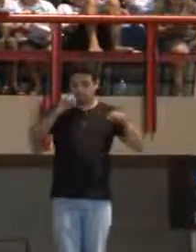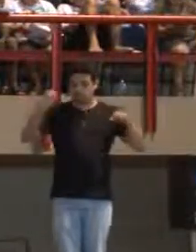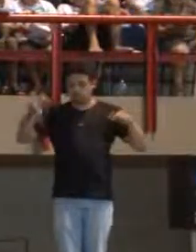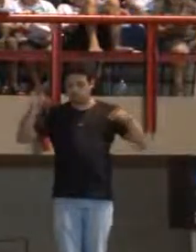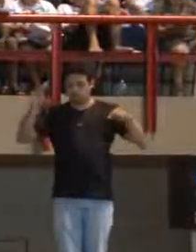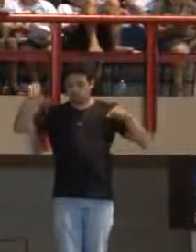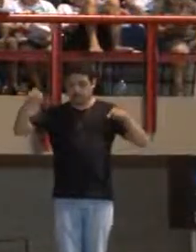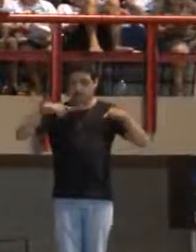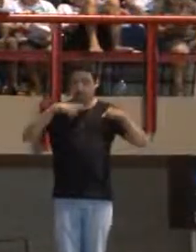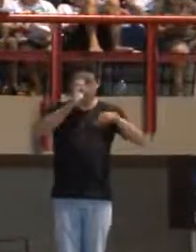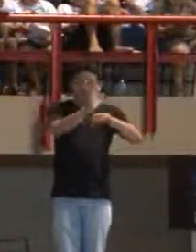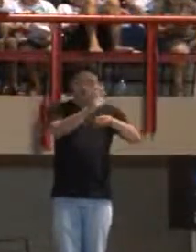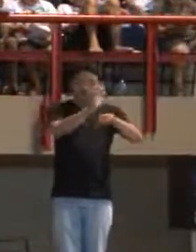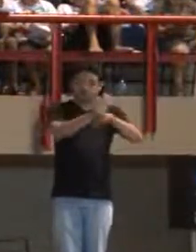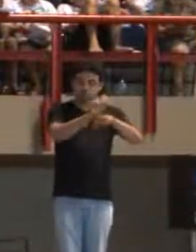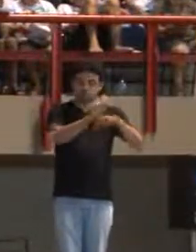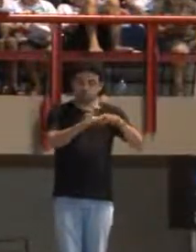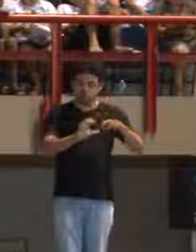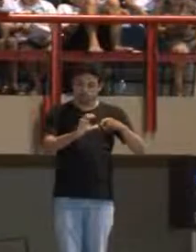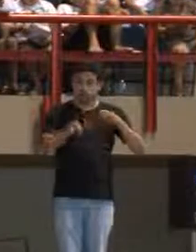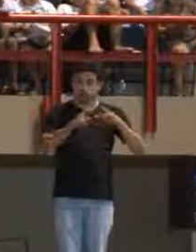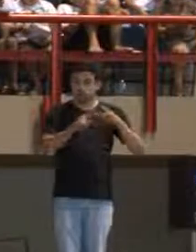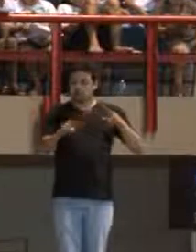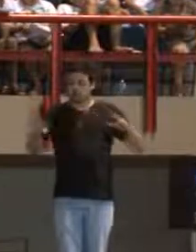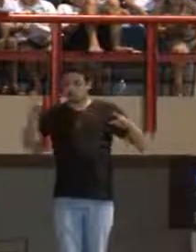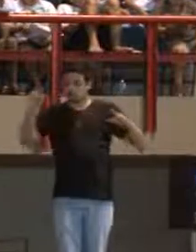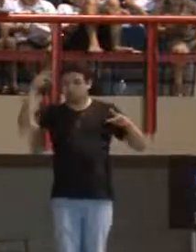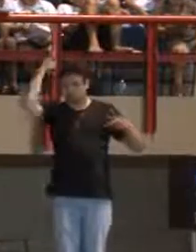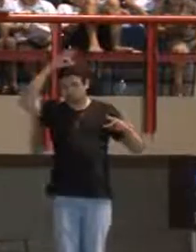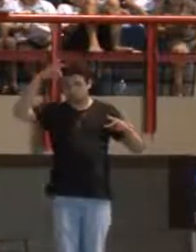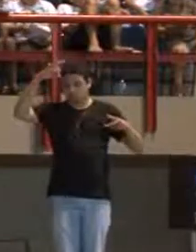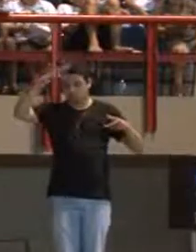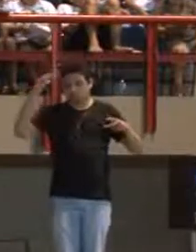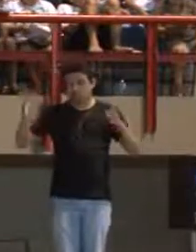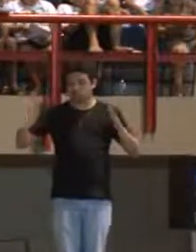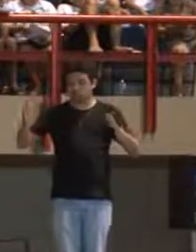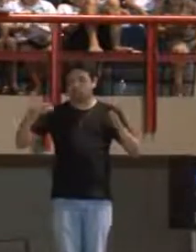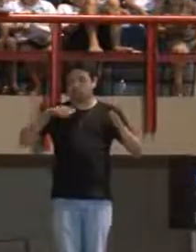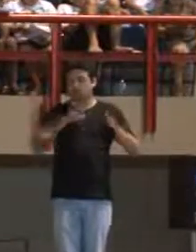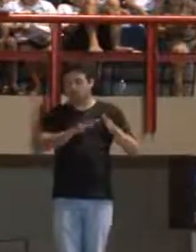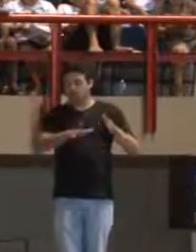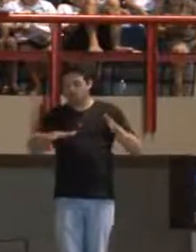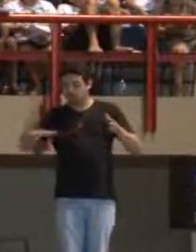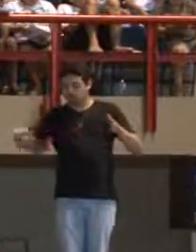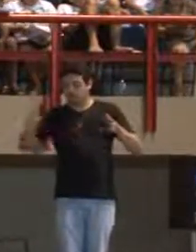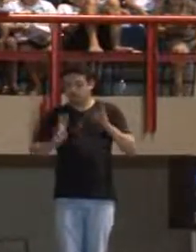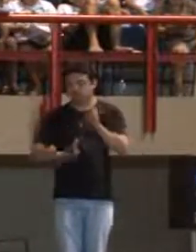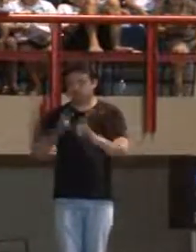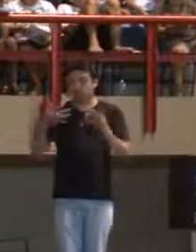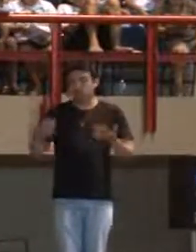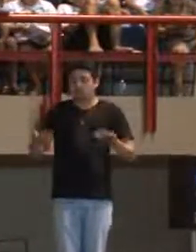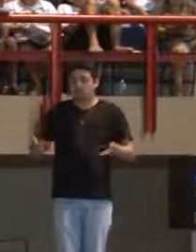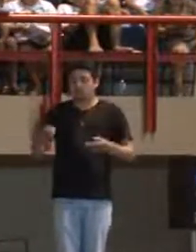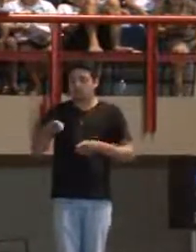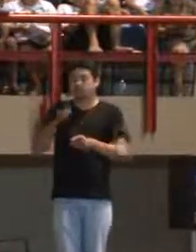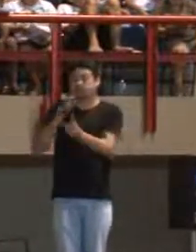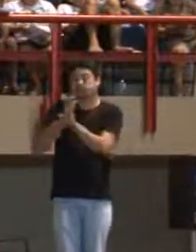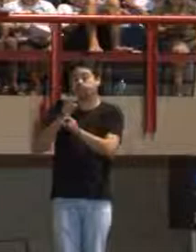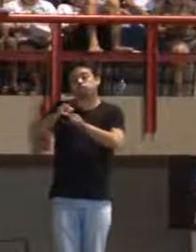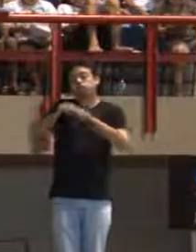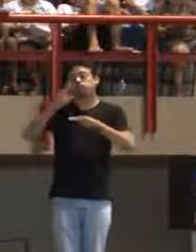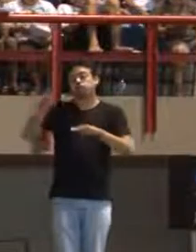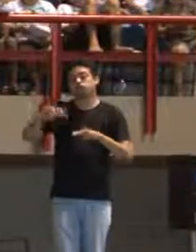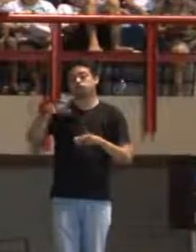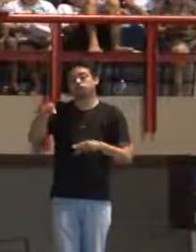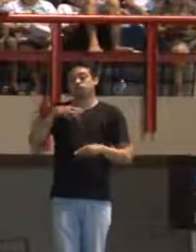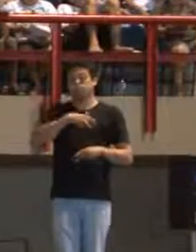localizada entre os estados de Santa Catarina e Espírito Santo, onde se encontrou grandes volumes de óleo leve. Na Bacia de Santos,